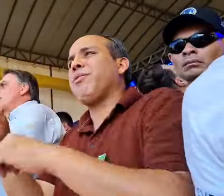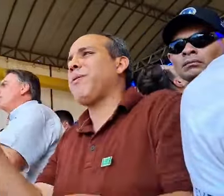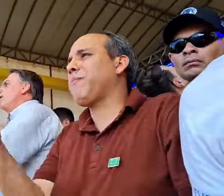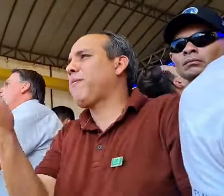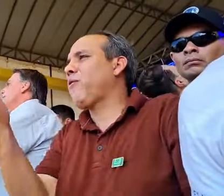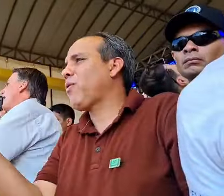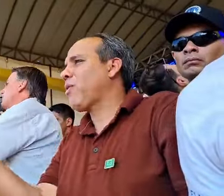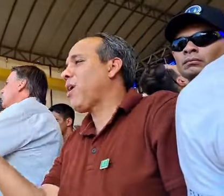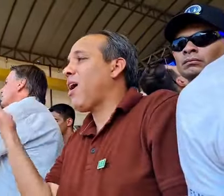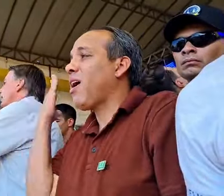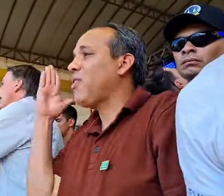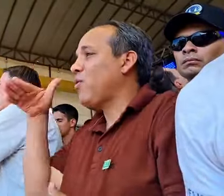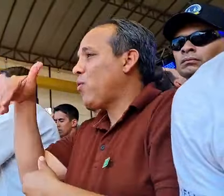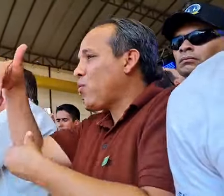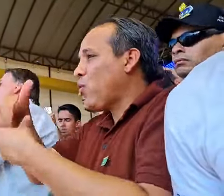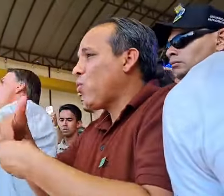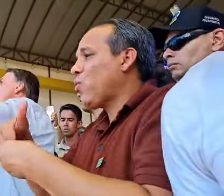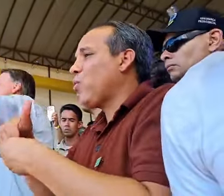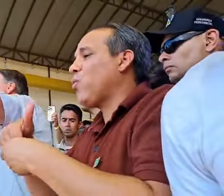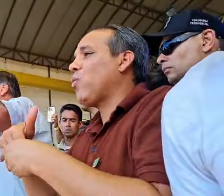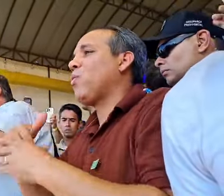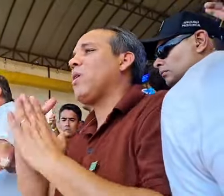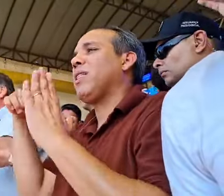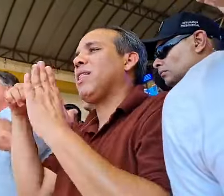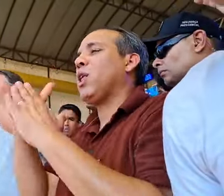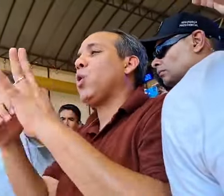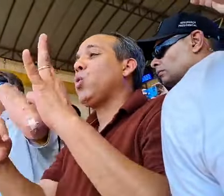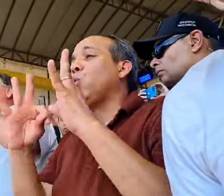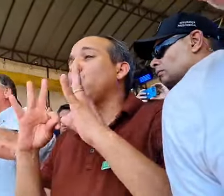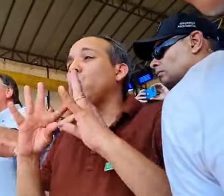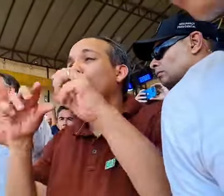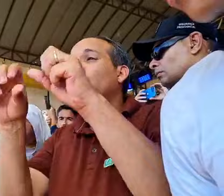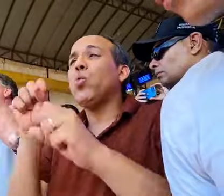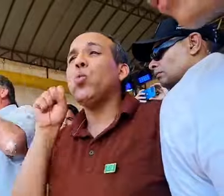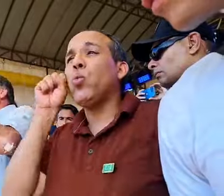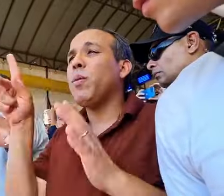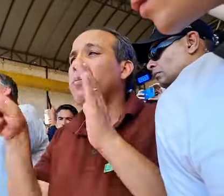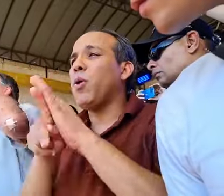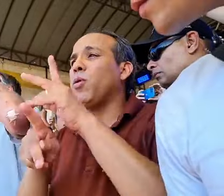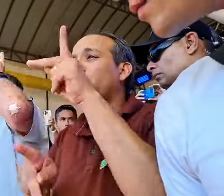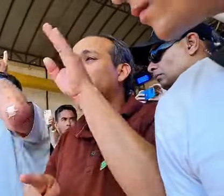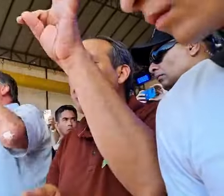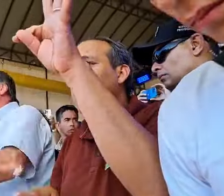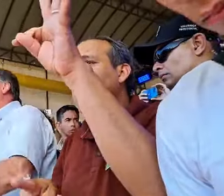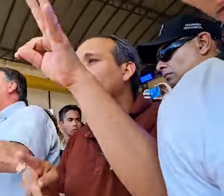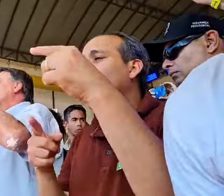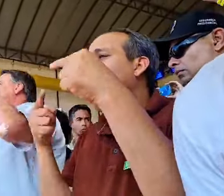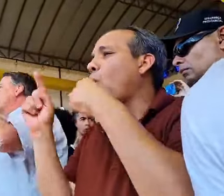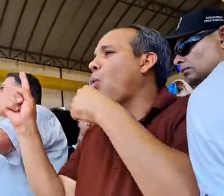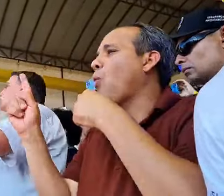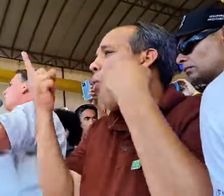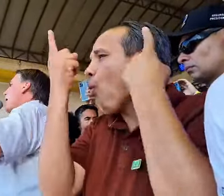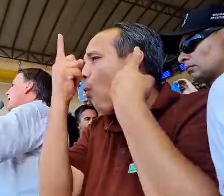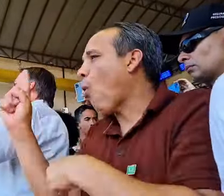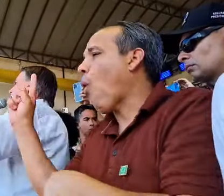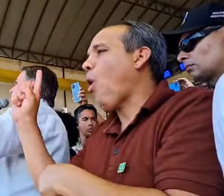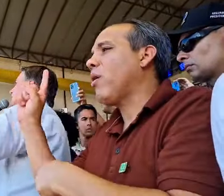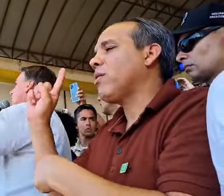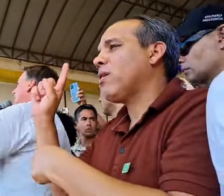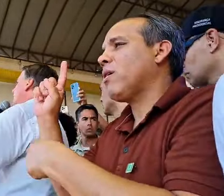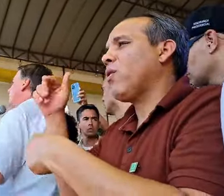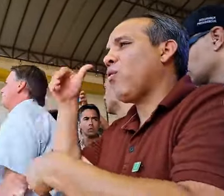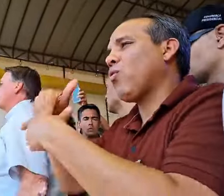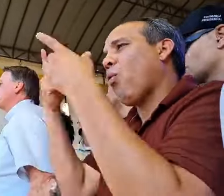quando isso foi votado no Senado, todo senador do PT votou contra a redução do preço